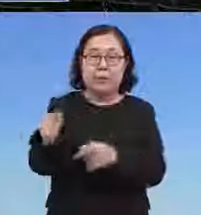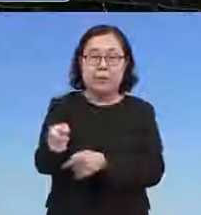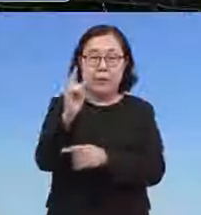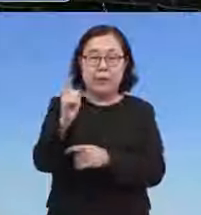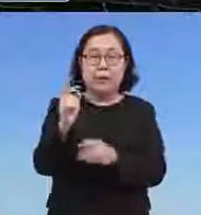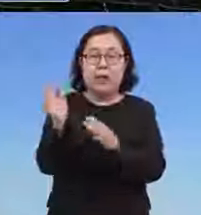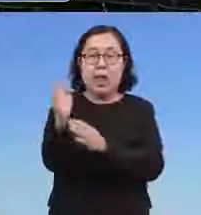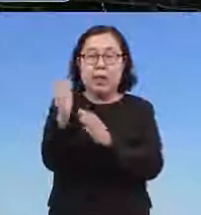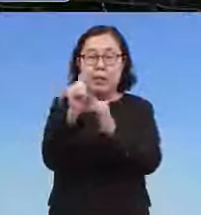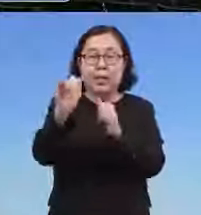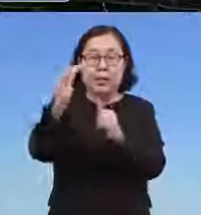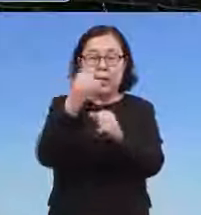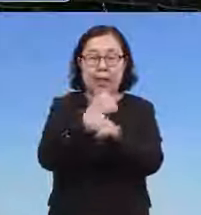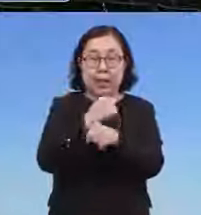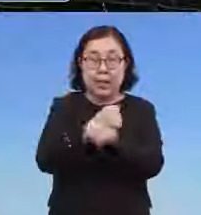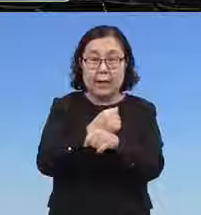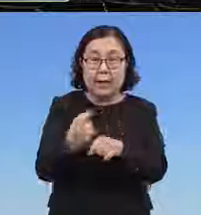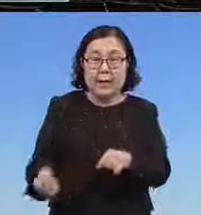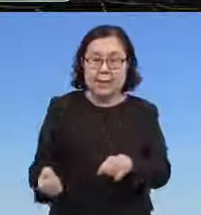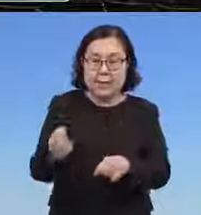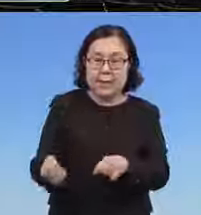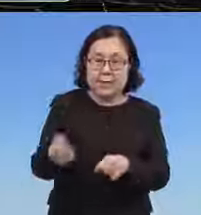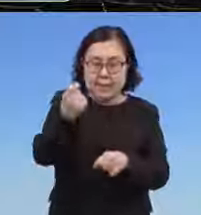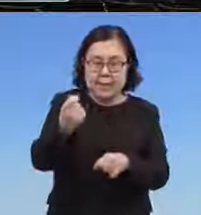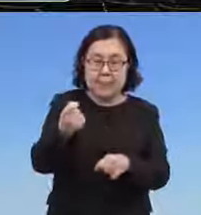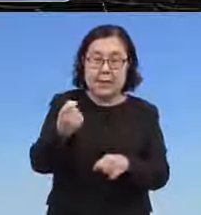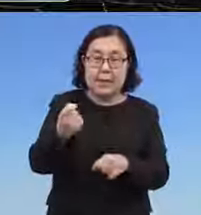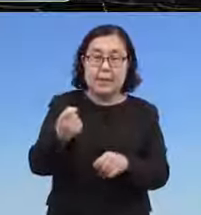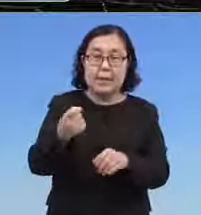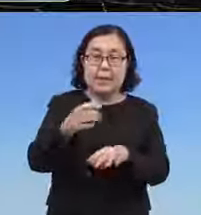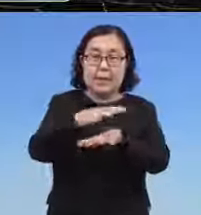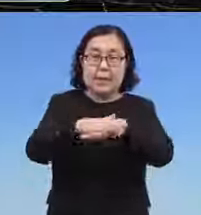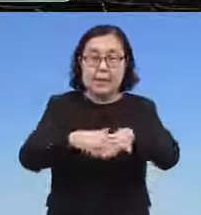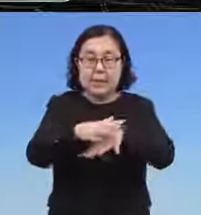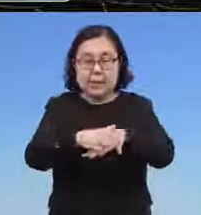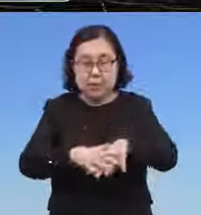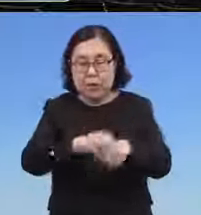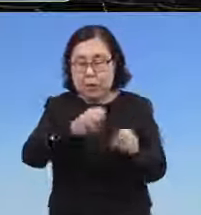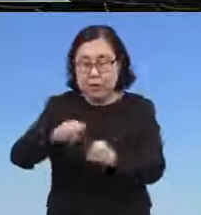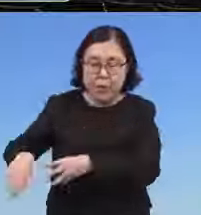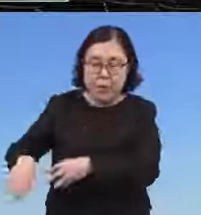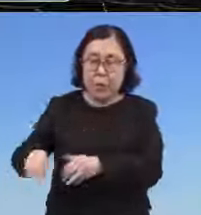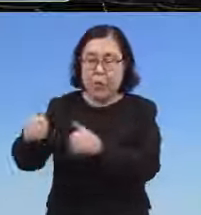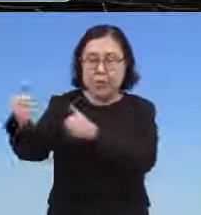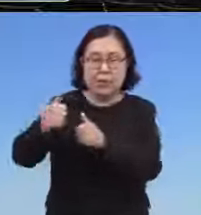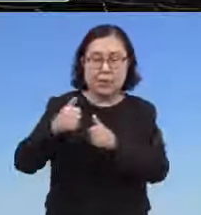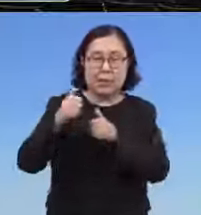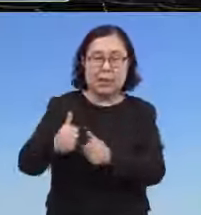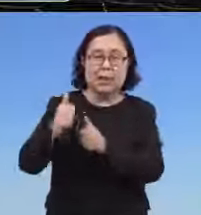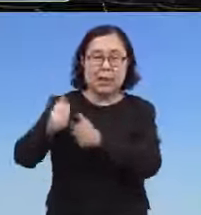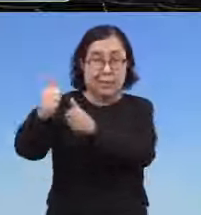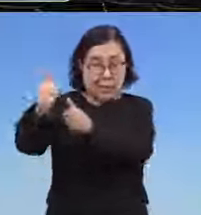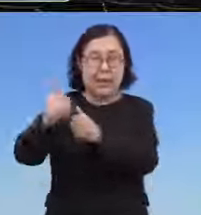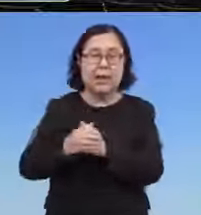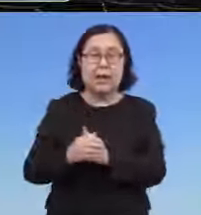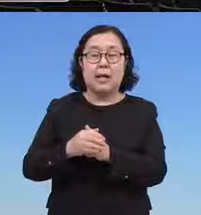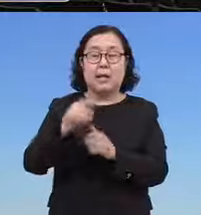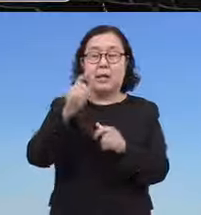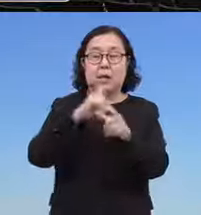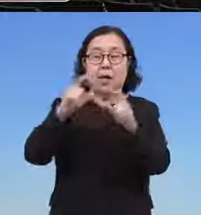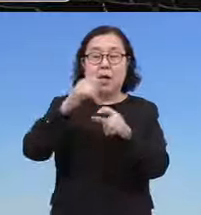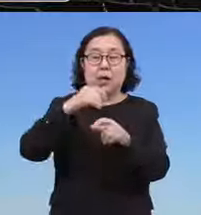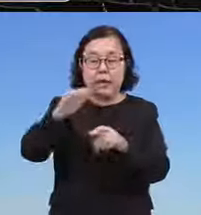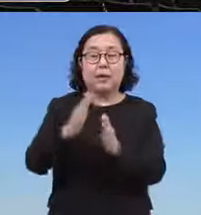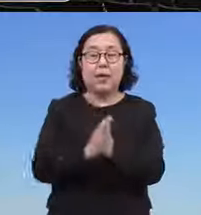너희로 사람을 낚는 어부가 되게 하리라 하시니 곧 그물을 버려두고 따르니라. 이 따르니라가 나오고요. 19절